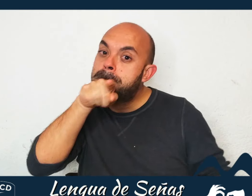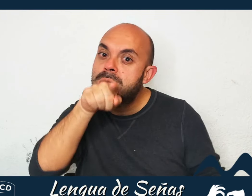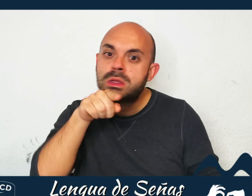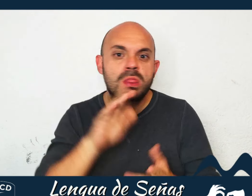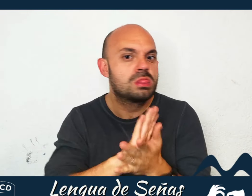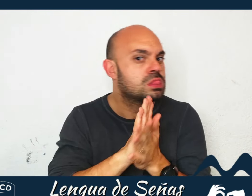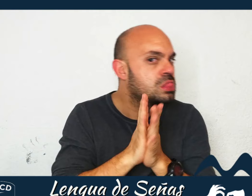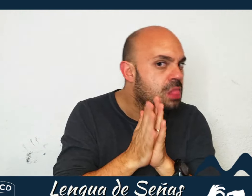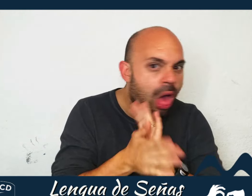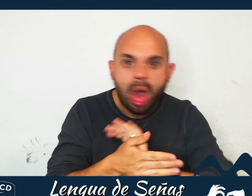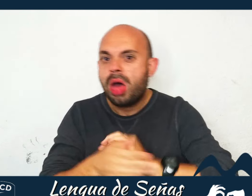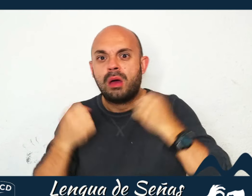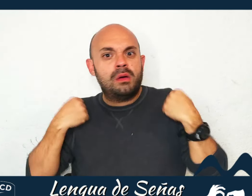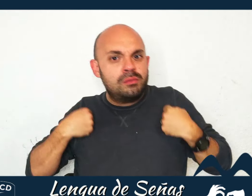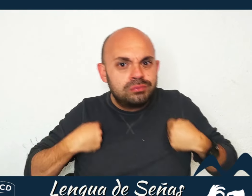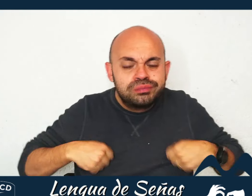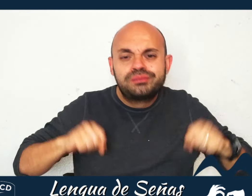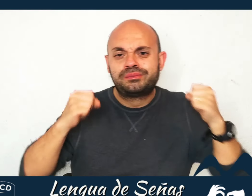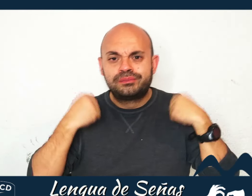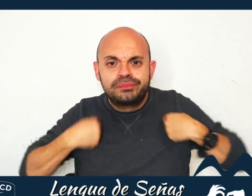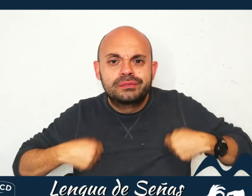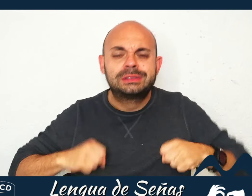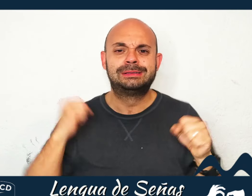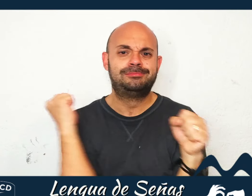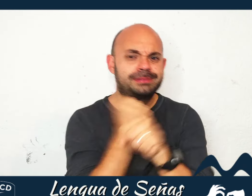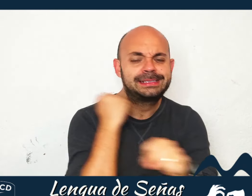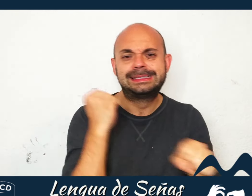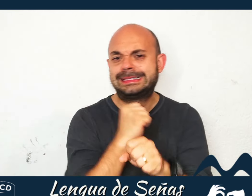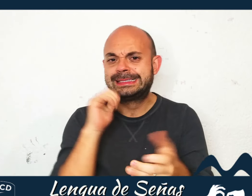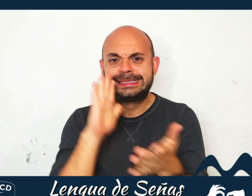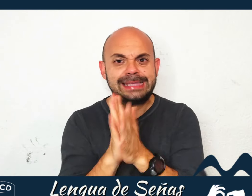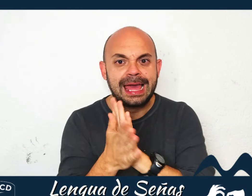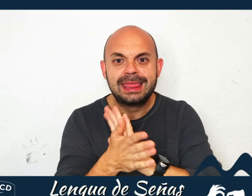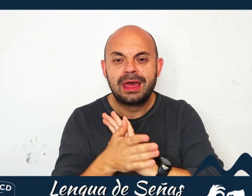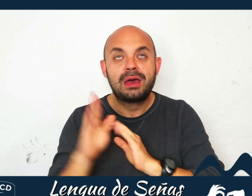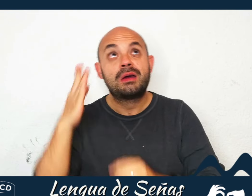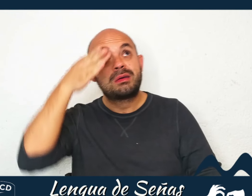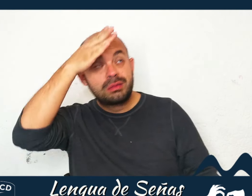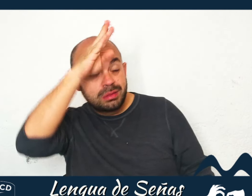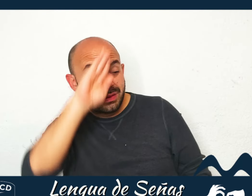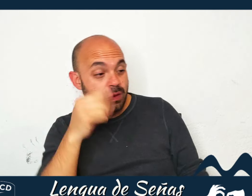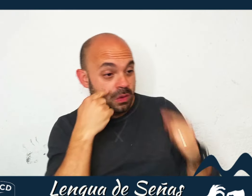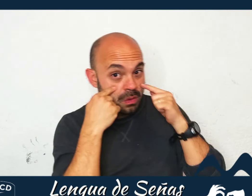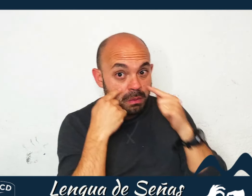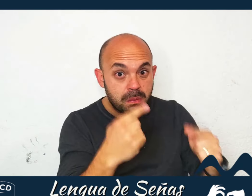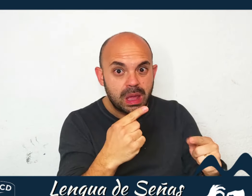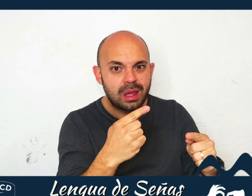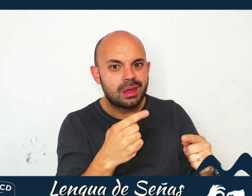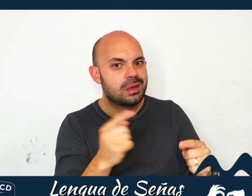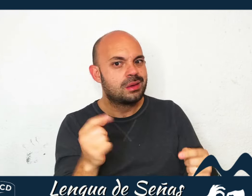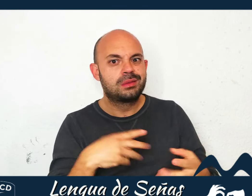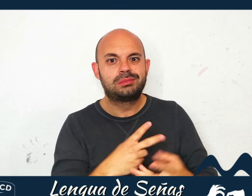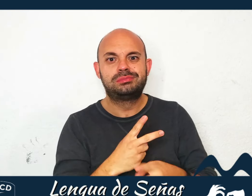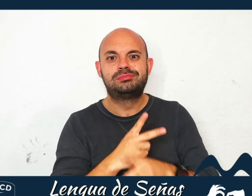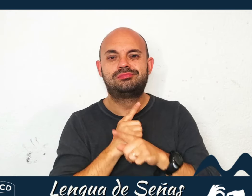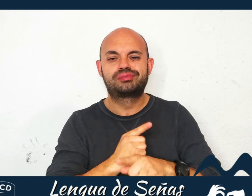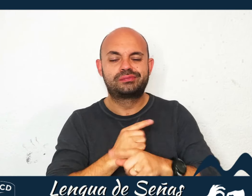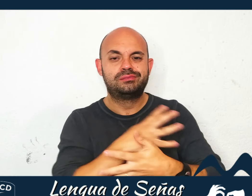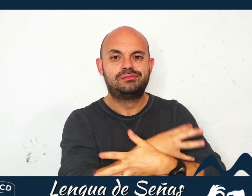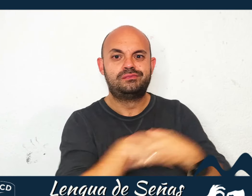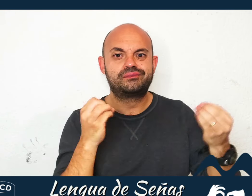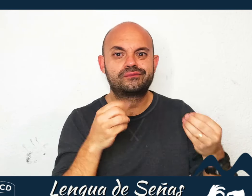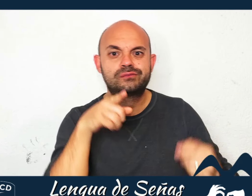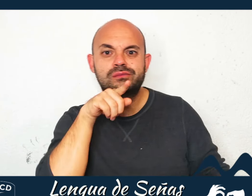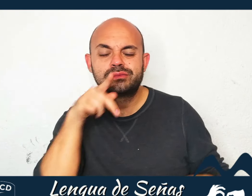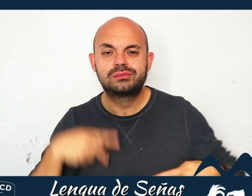que nosotros hagamos algo y nosotros vivimos solamente hablando de eso y no cumplimos? perdemos esos privilegios también,